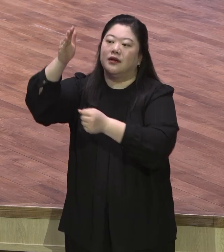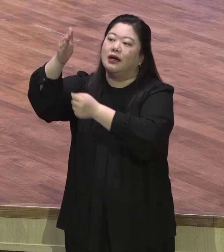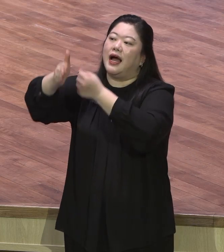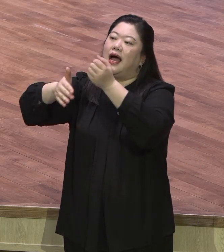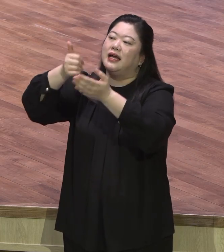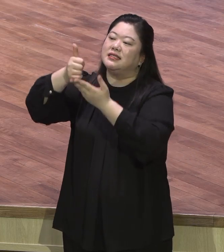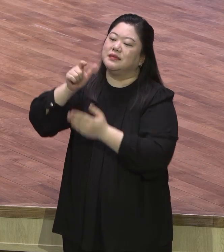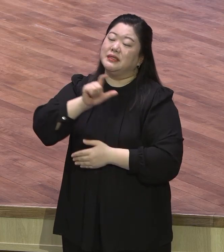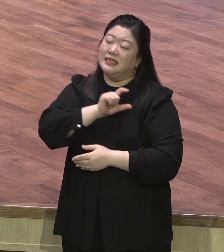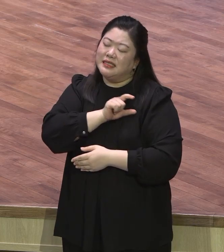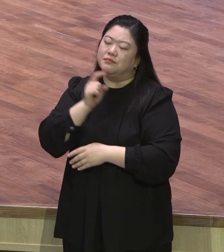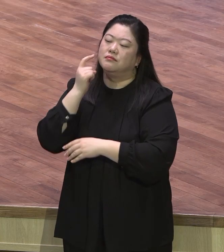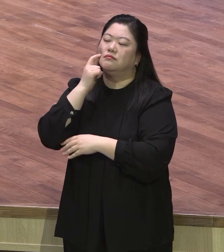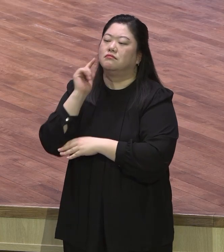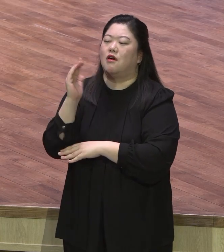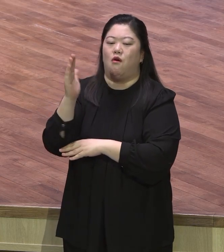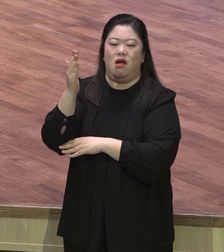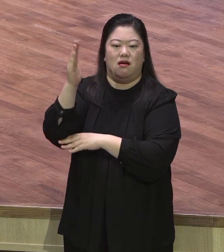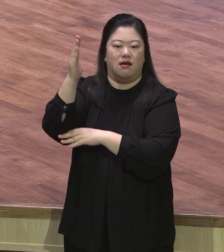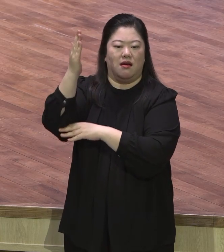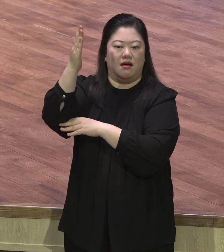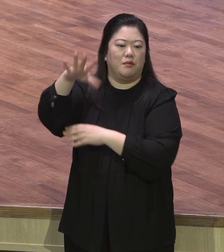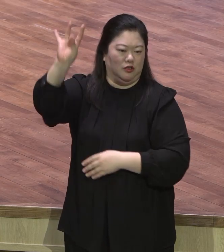이름이 거룩히 여김을